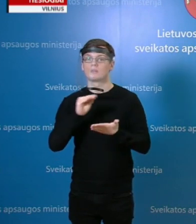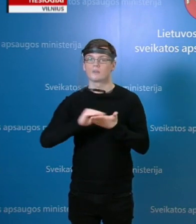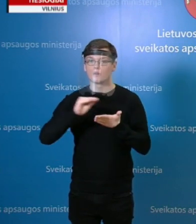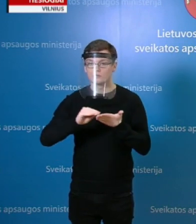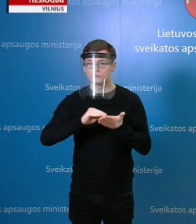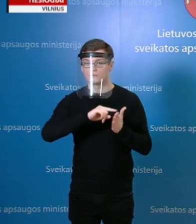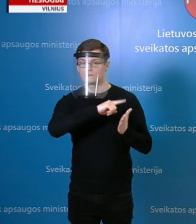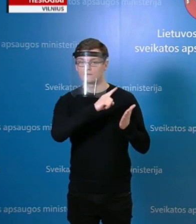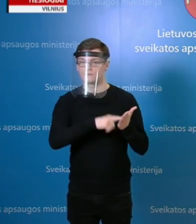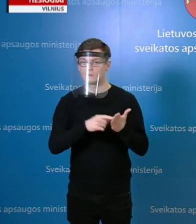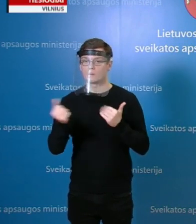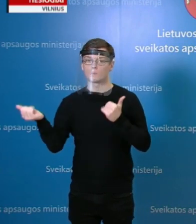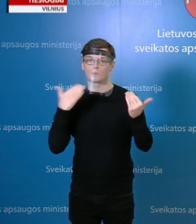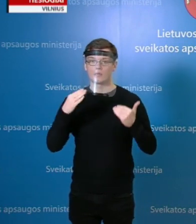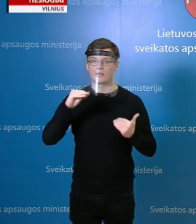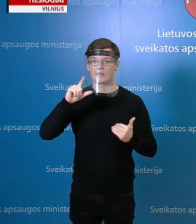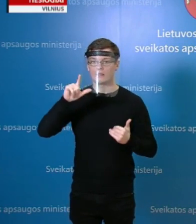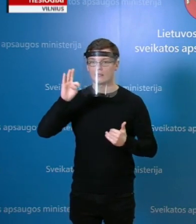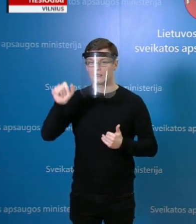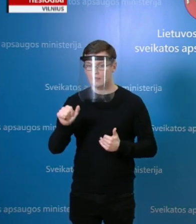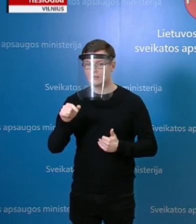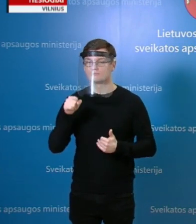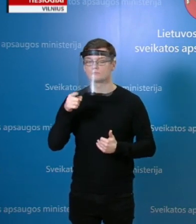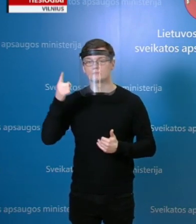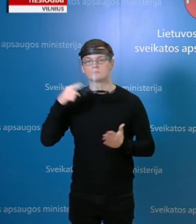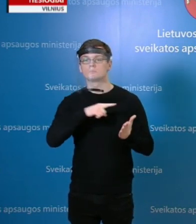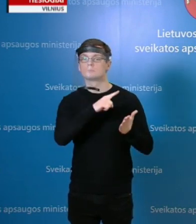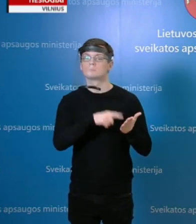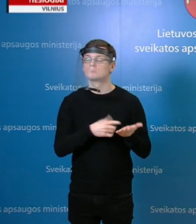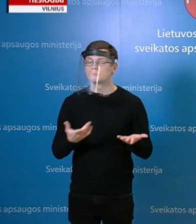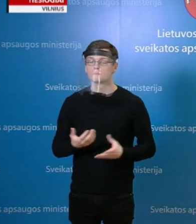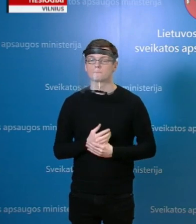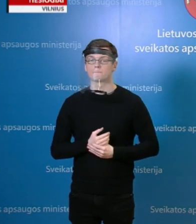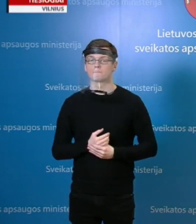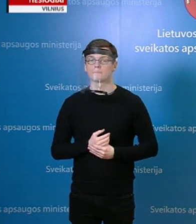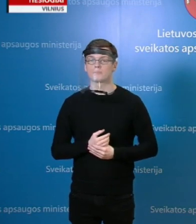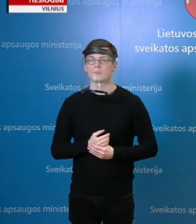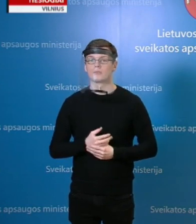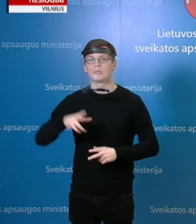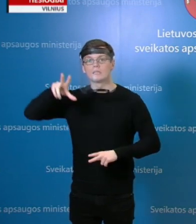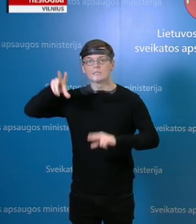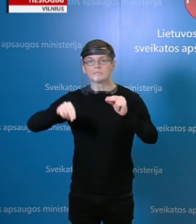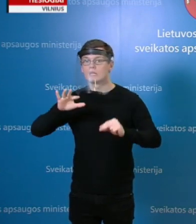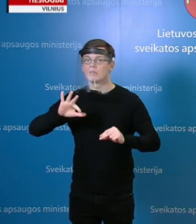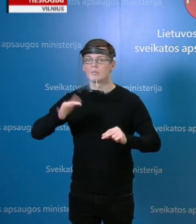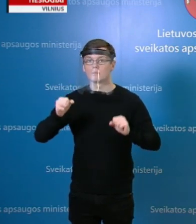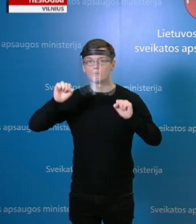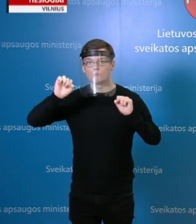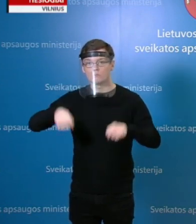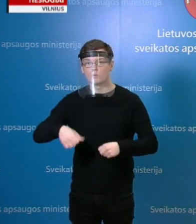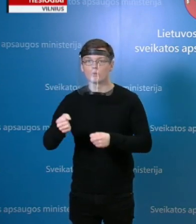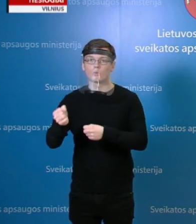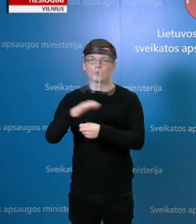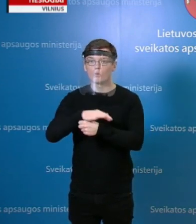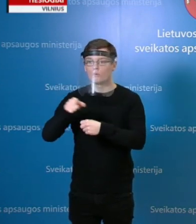klausimų naujienų agentūra Elta Benas Brunalas domisi, kaip vertinama rizika, kad ilgainiui gali atsirasti naujų koronaviruso